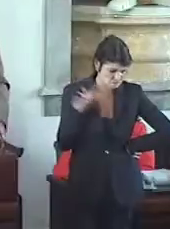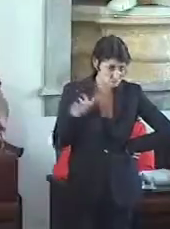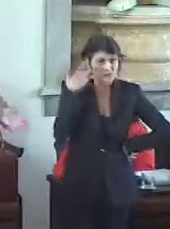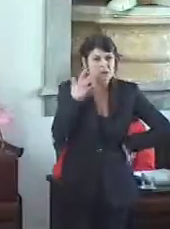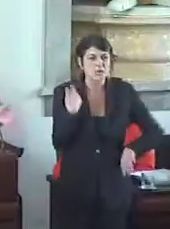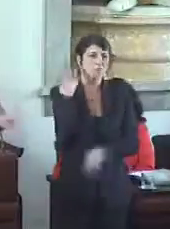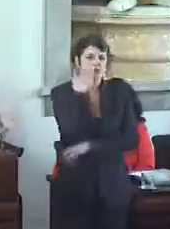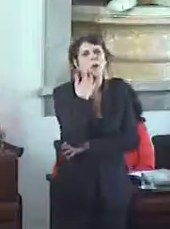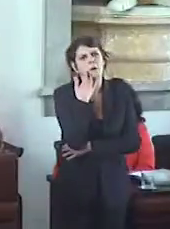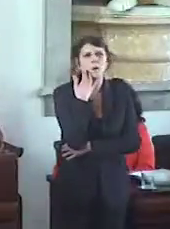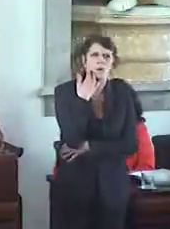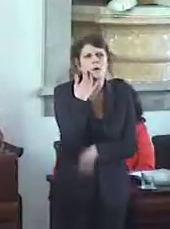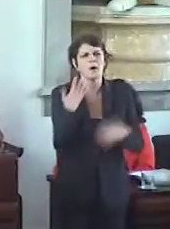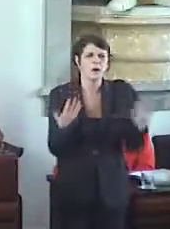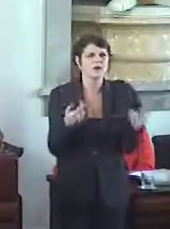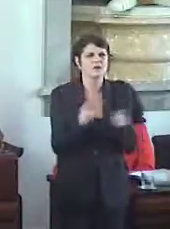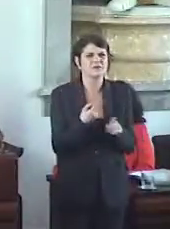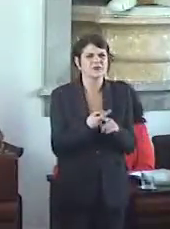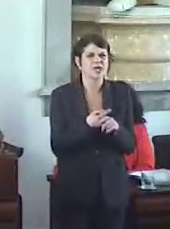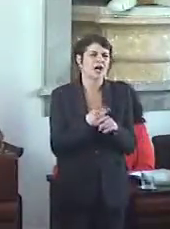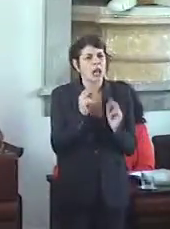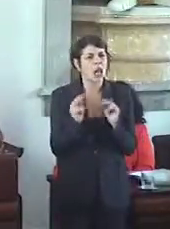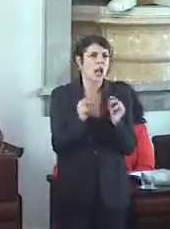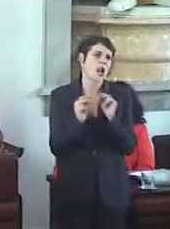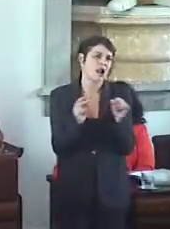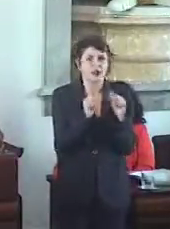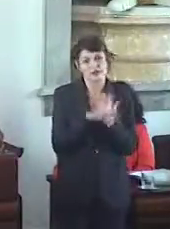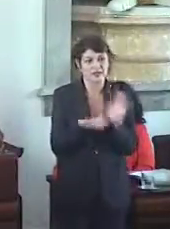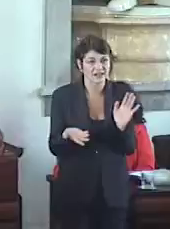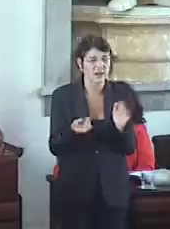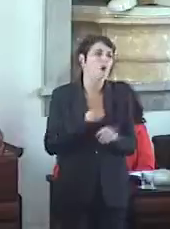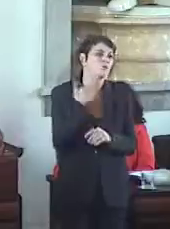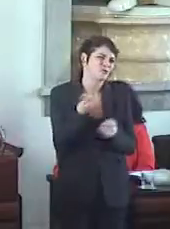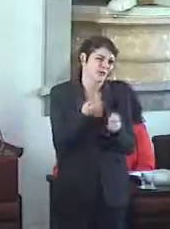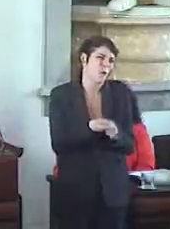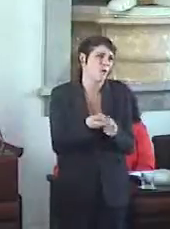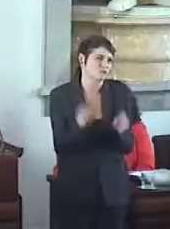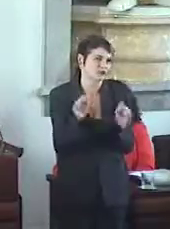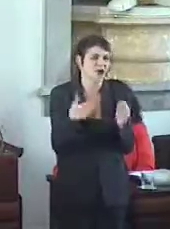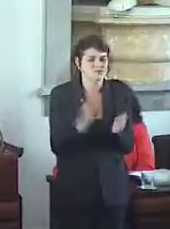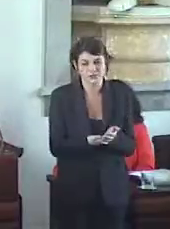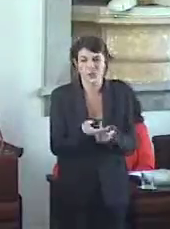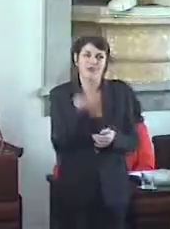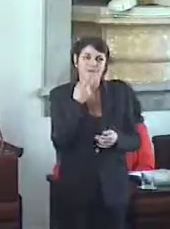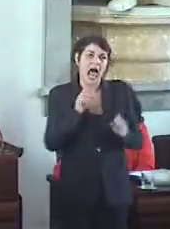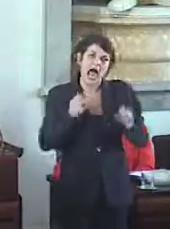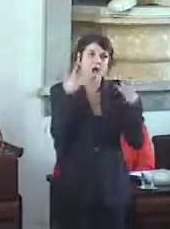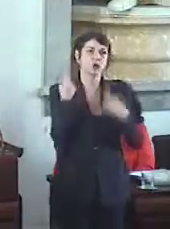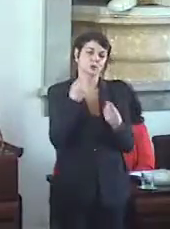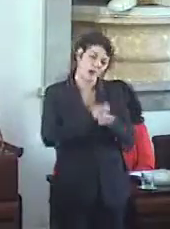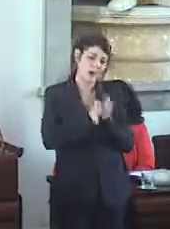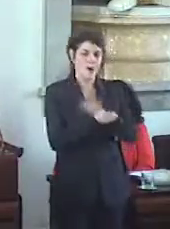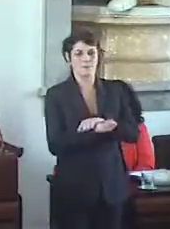ein wenig Geplänkel. Der Impulsclub will die Aktuelle Stunde umfunktionieren zu einer